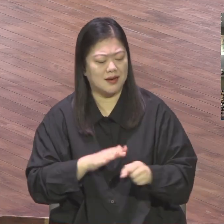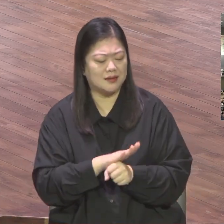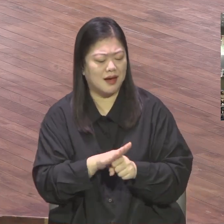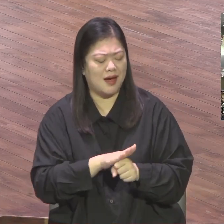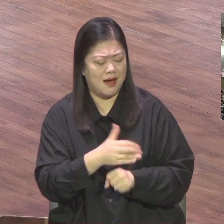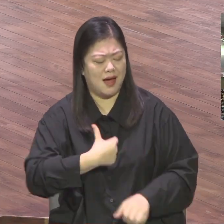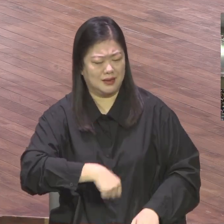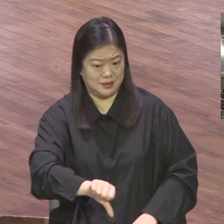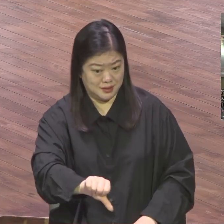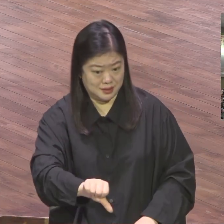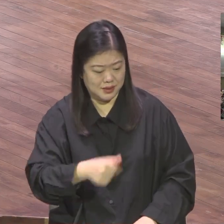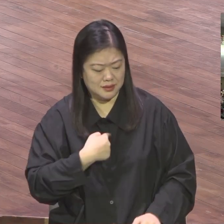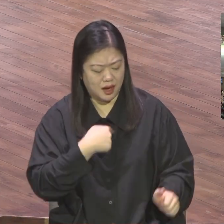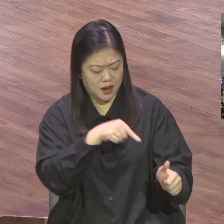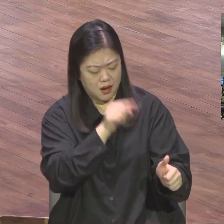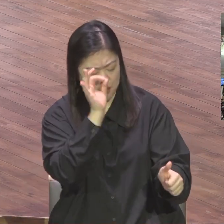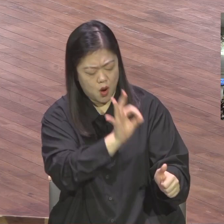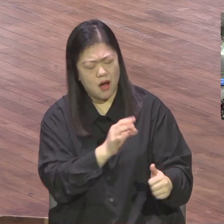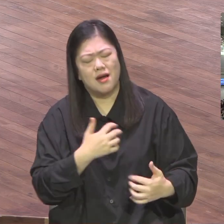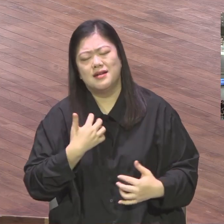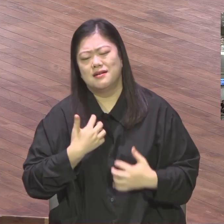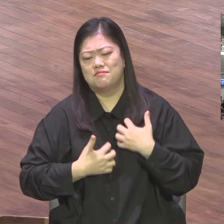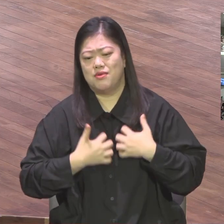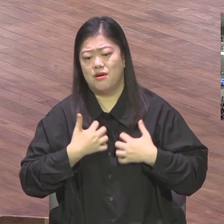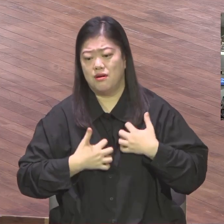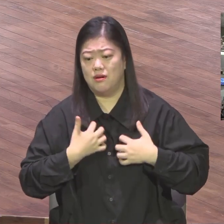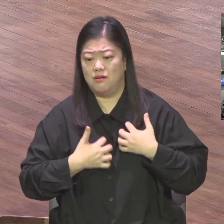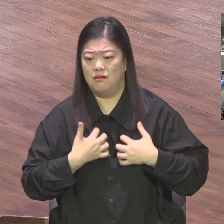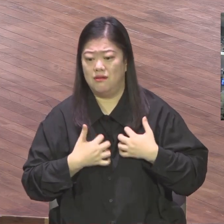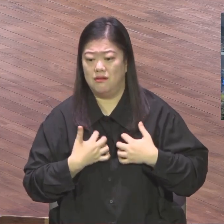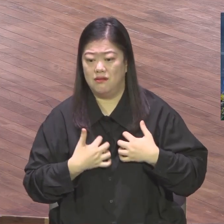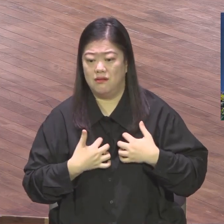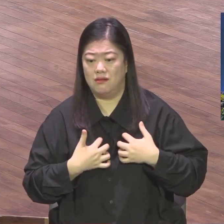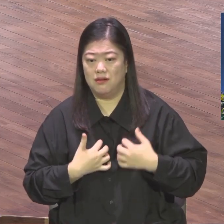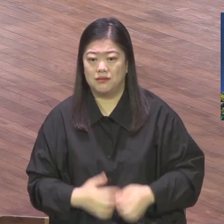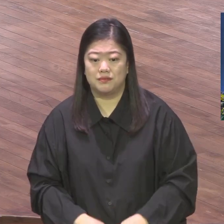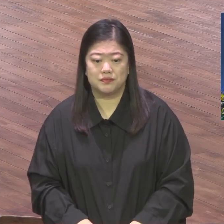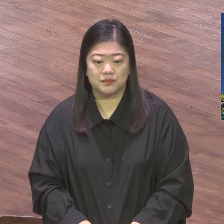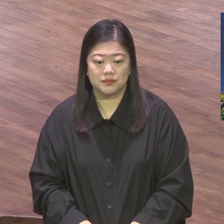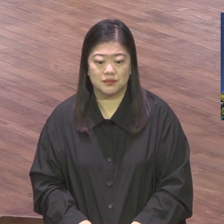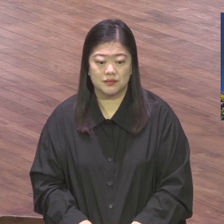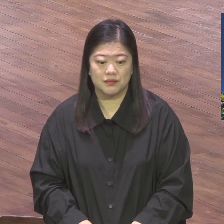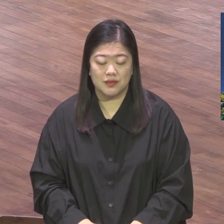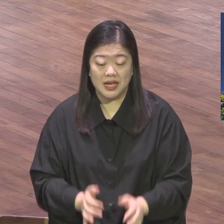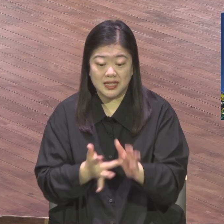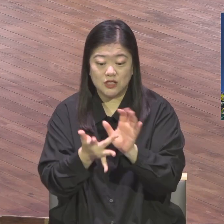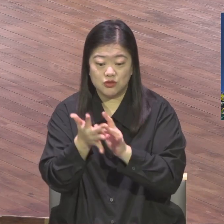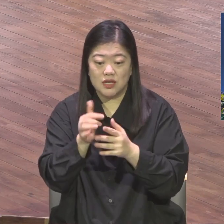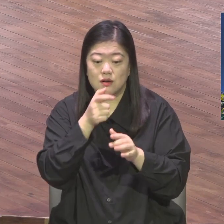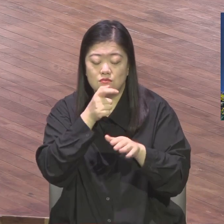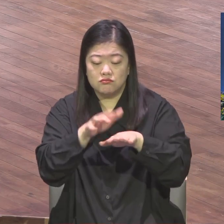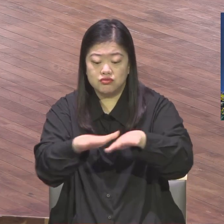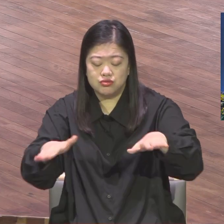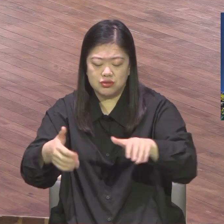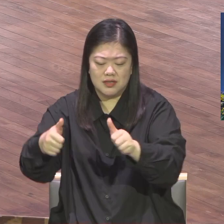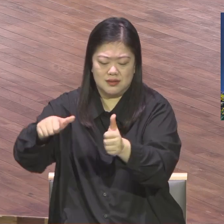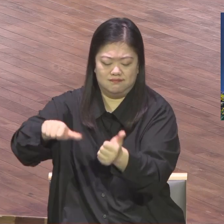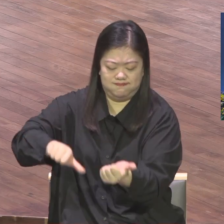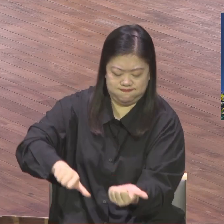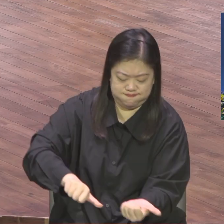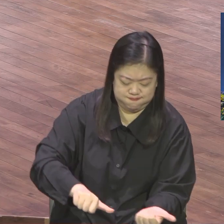기뻐하노라 하시니라. 자, 물에서 올라오실 때 하늘이 갈라지고 이